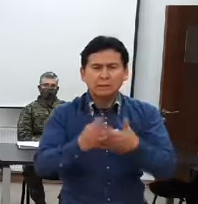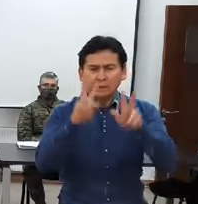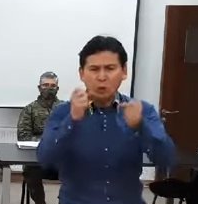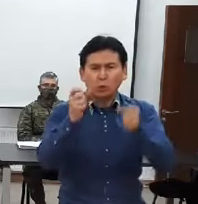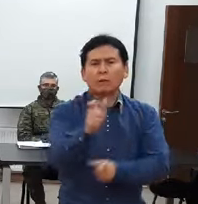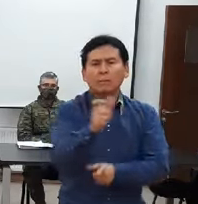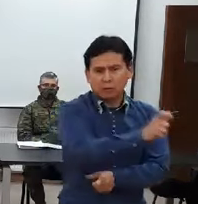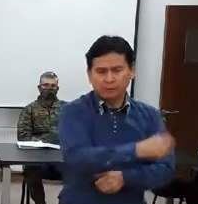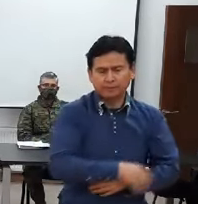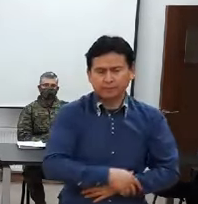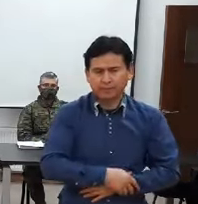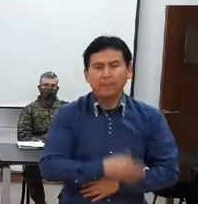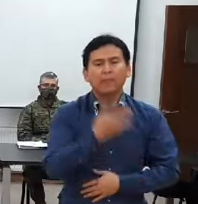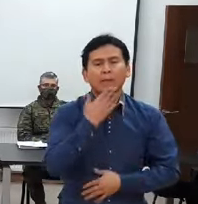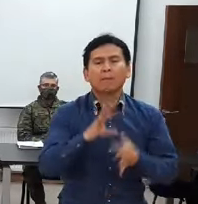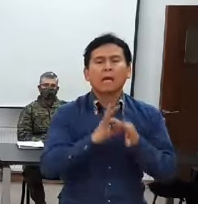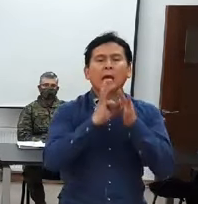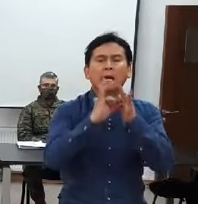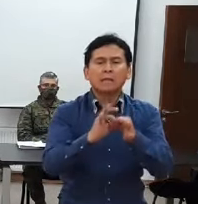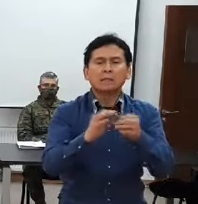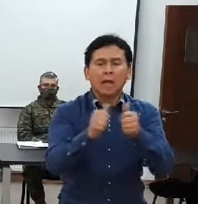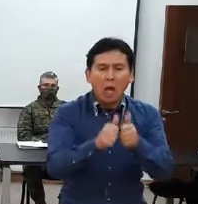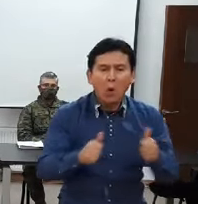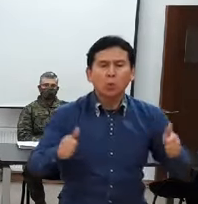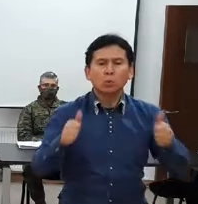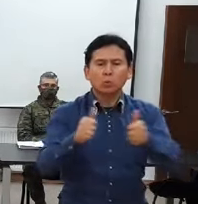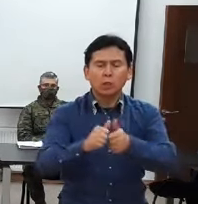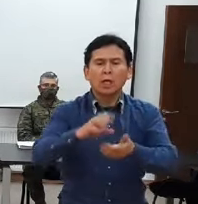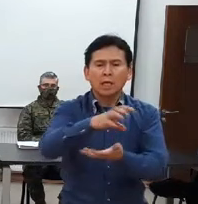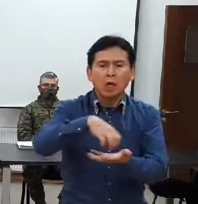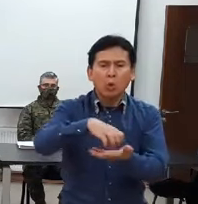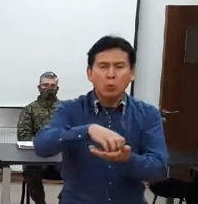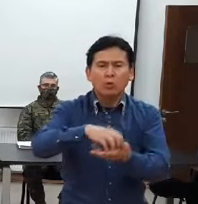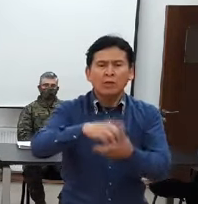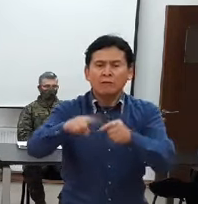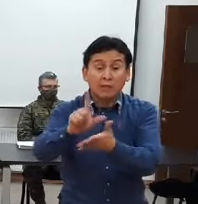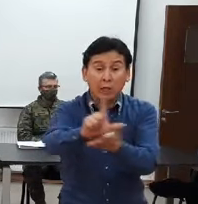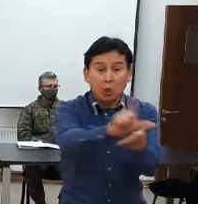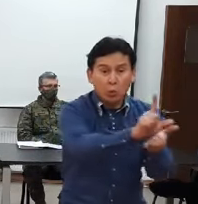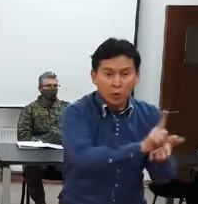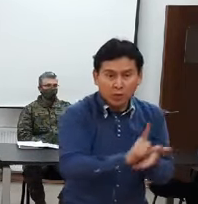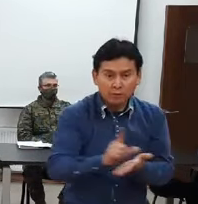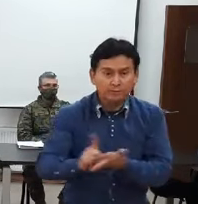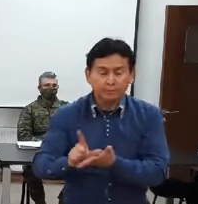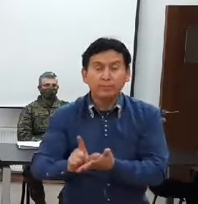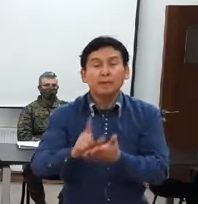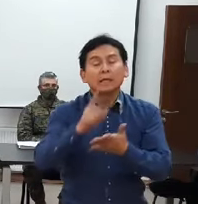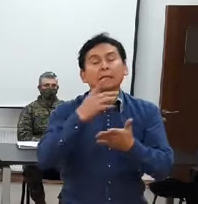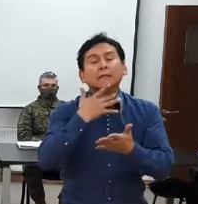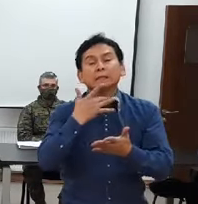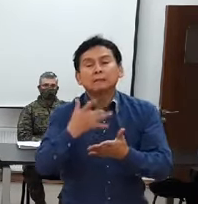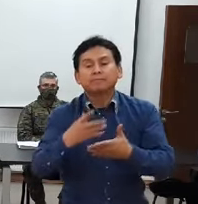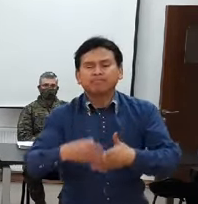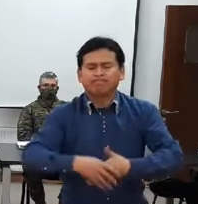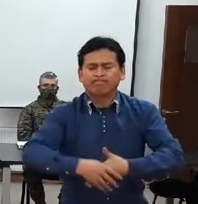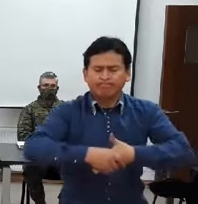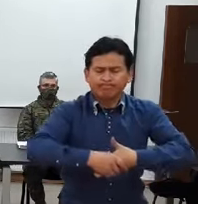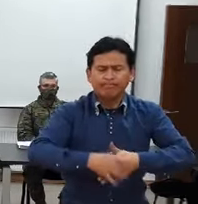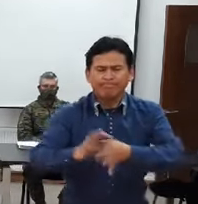Quiero también agradecer a todas las autoridades comunales, provinciales y regionales, que han estado de la mano